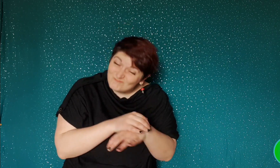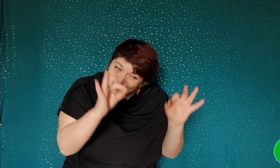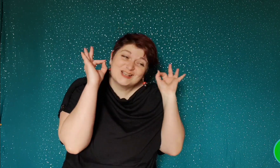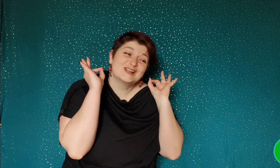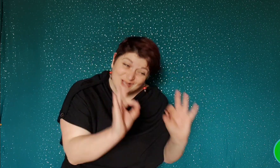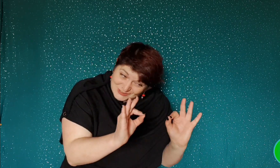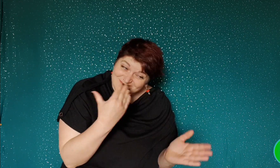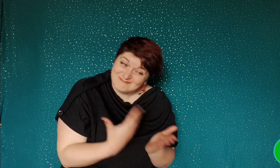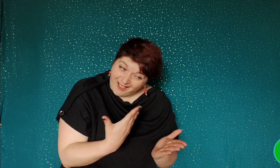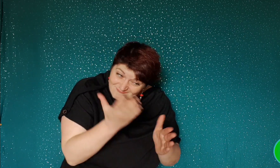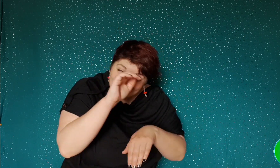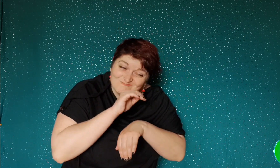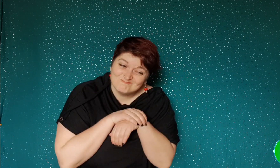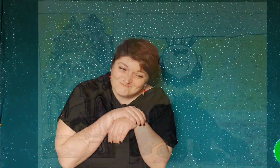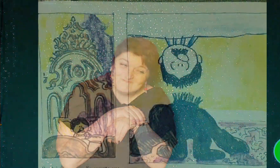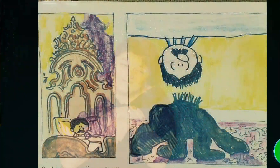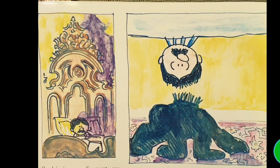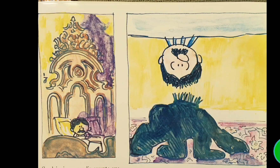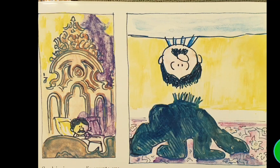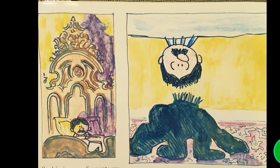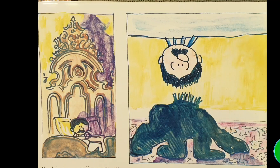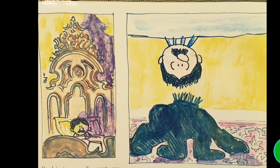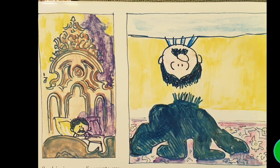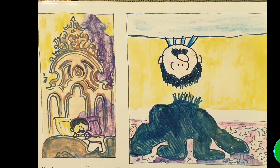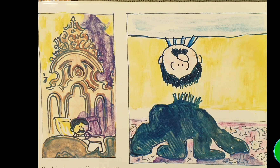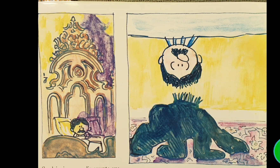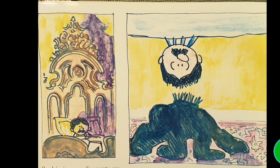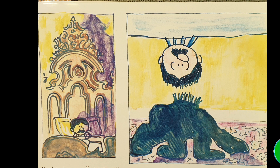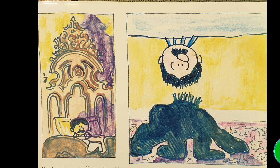Eh bien, c'était justement ça, dit grand-père.